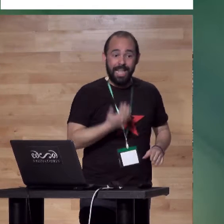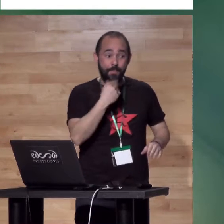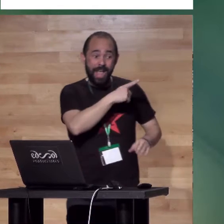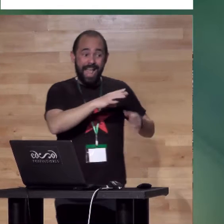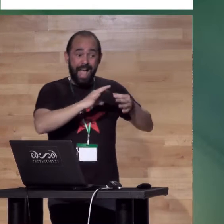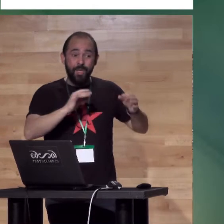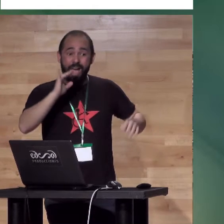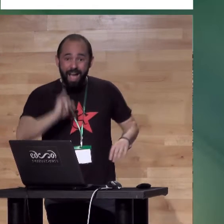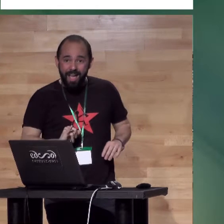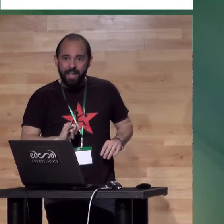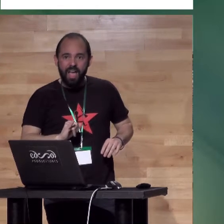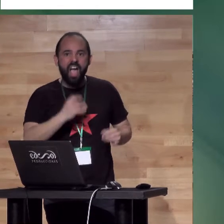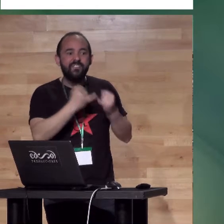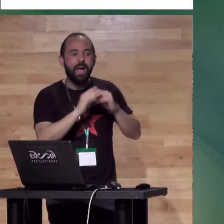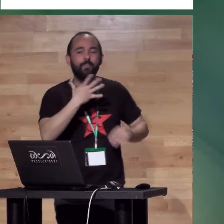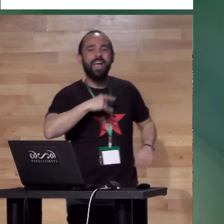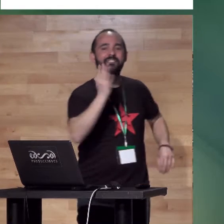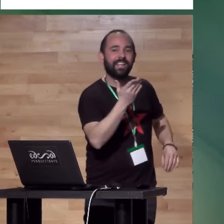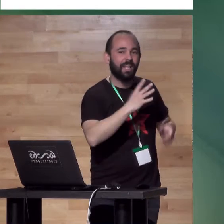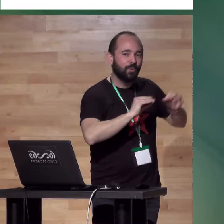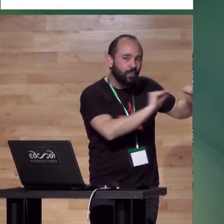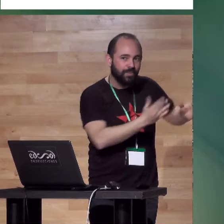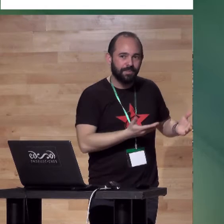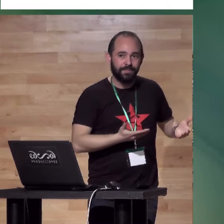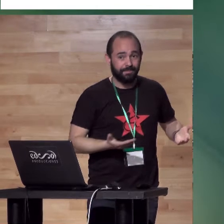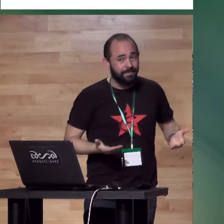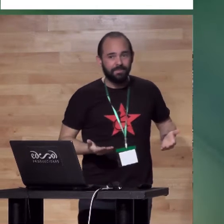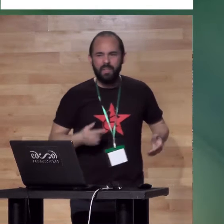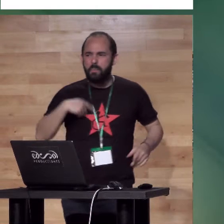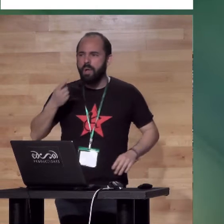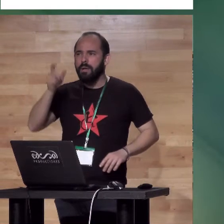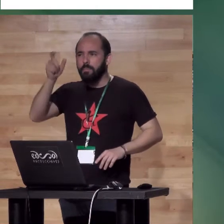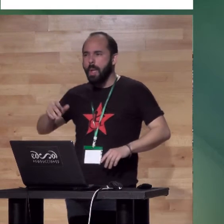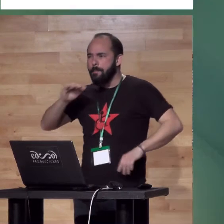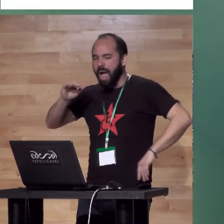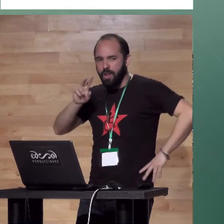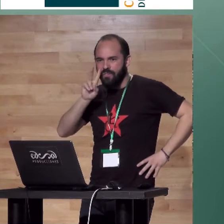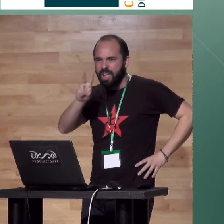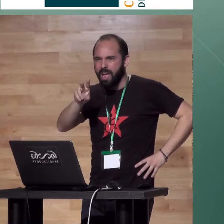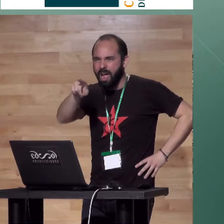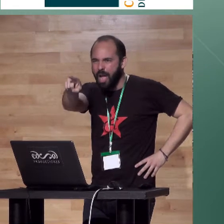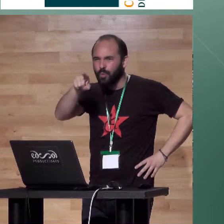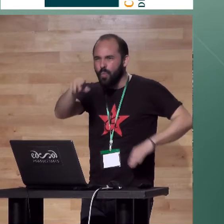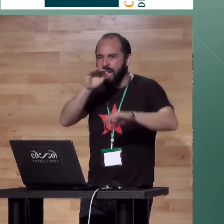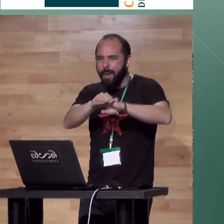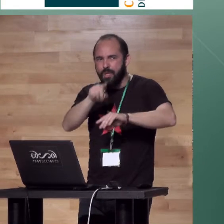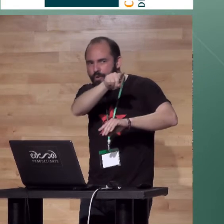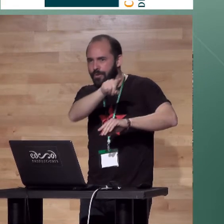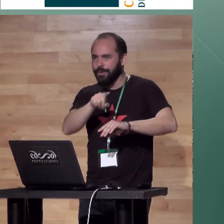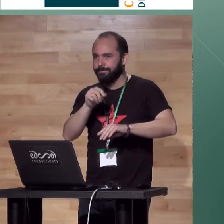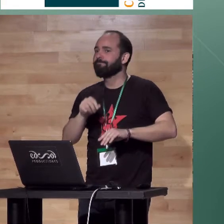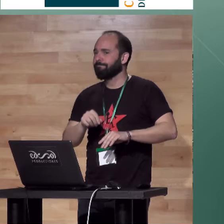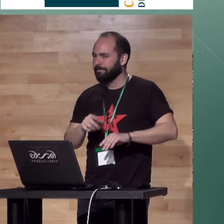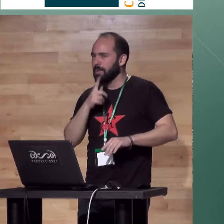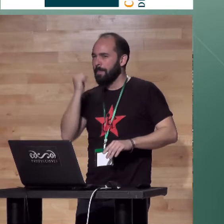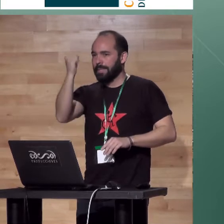No tiene amigos. Si tuviera amigos, pudiera afectarle, efectivamente, en su papel. Le ve el amigo de,